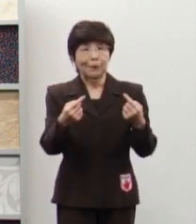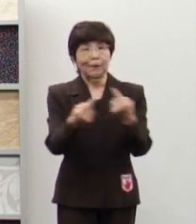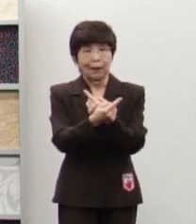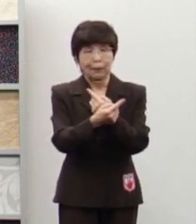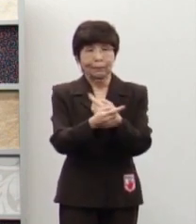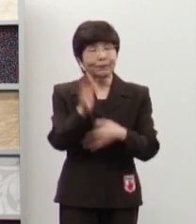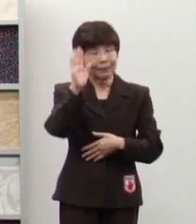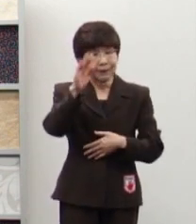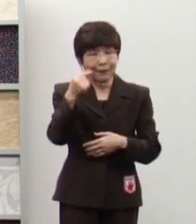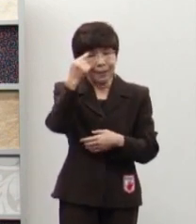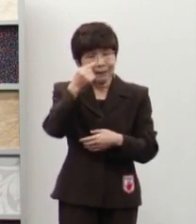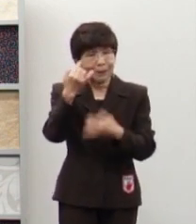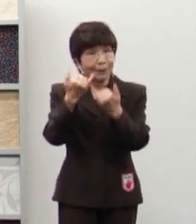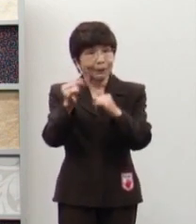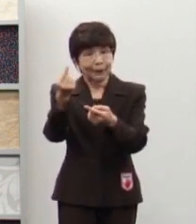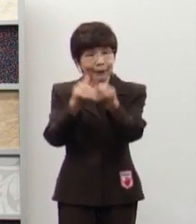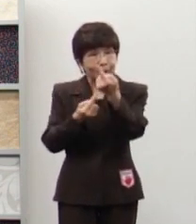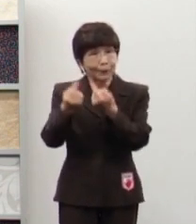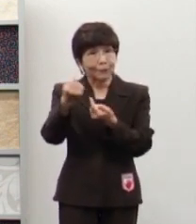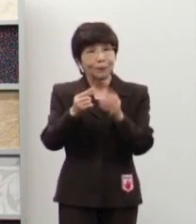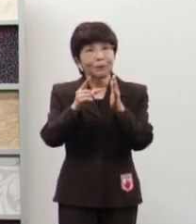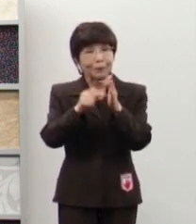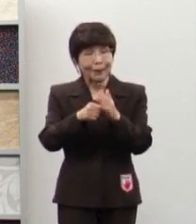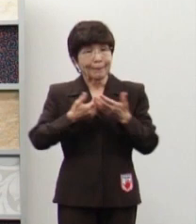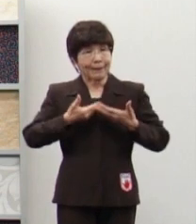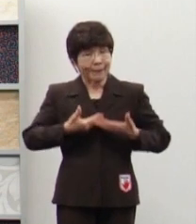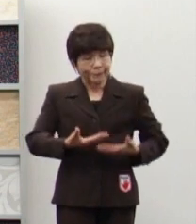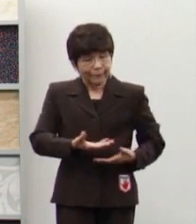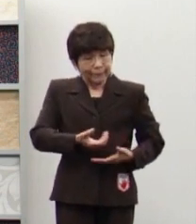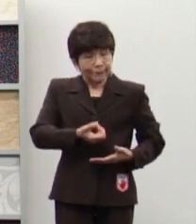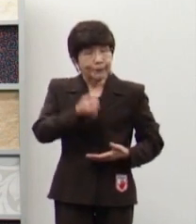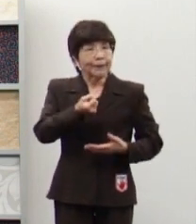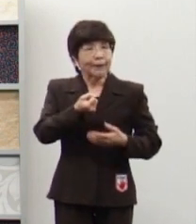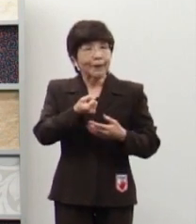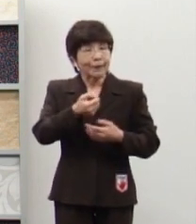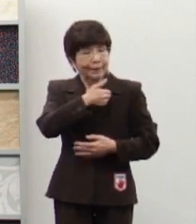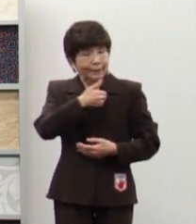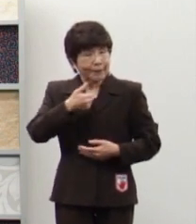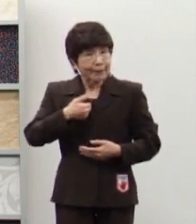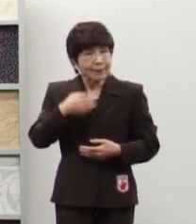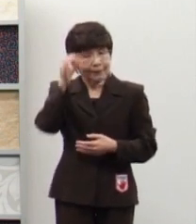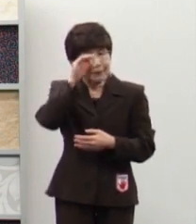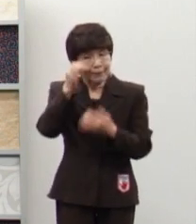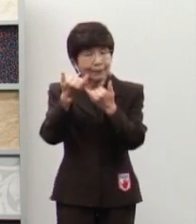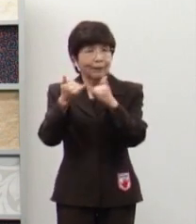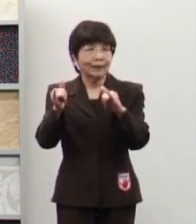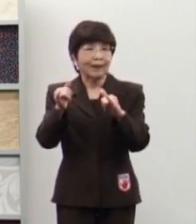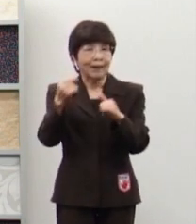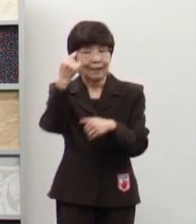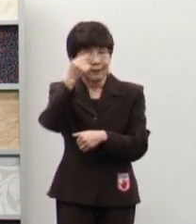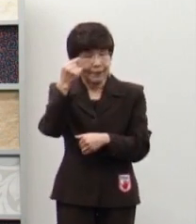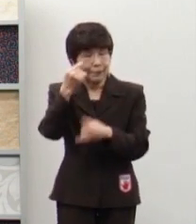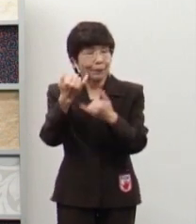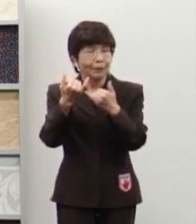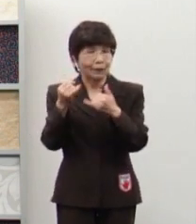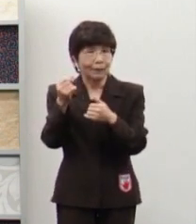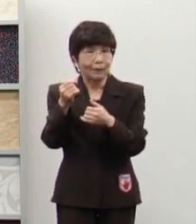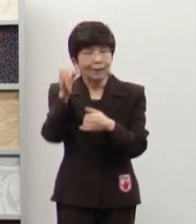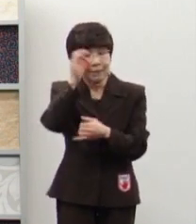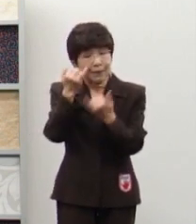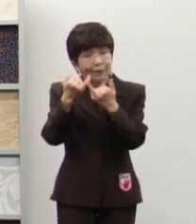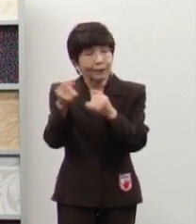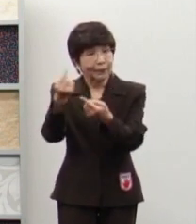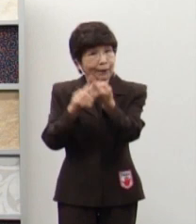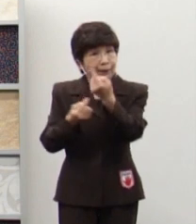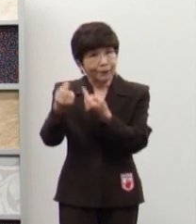の再開に向けまして、安心あるいは信頼の価値を求める外国人観光客の皆さんの需要を取り込んでいくべく、